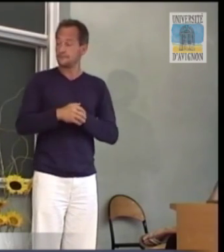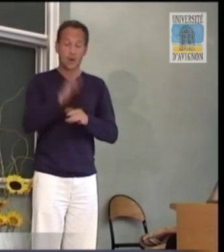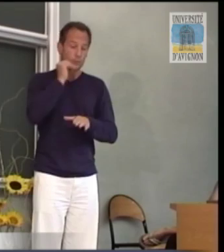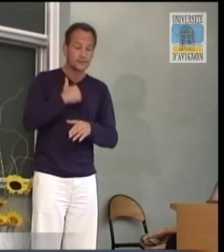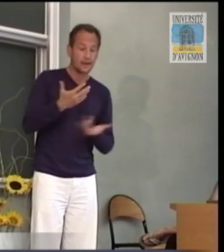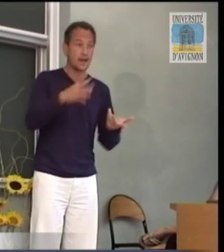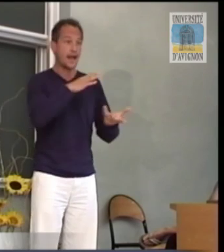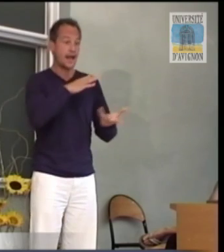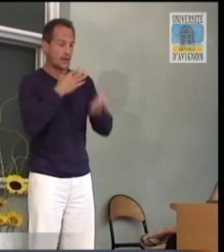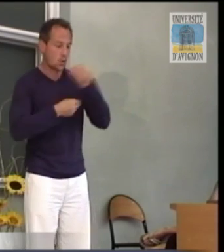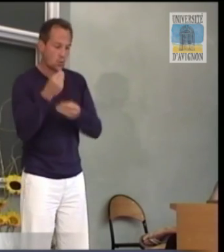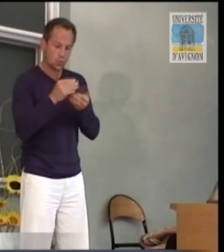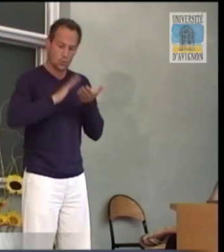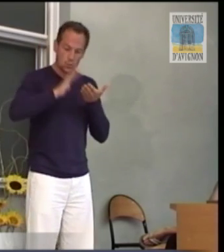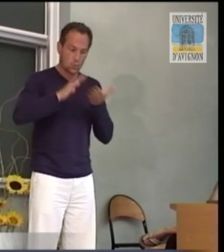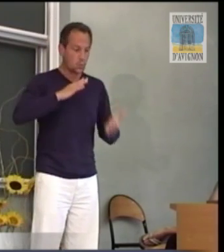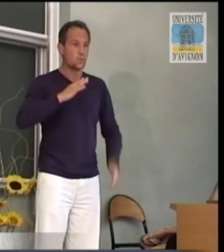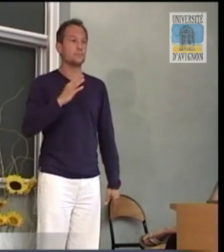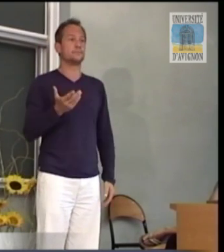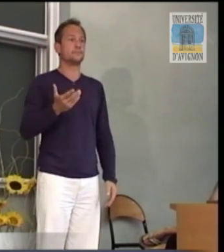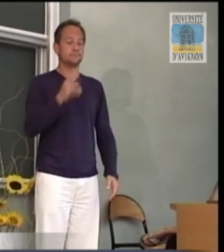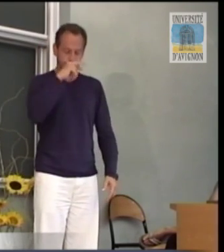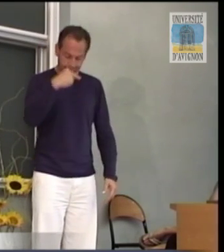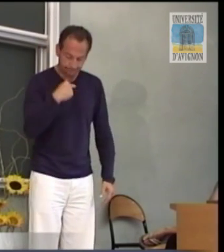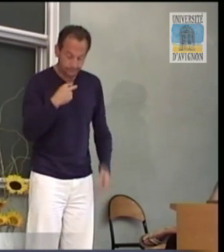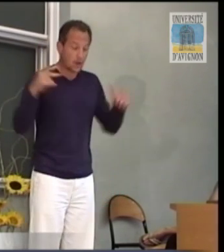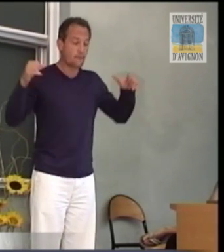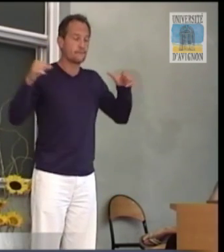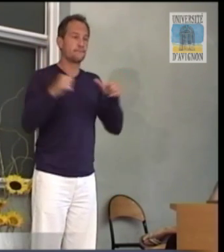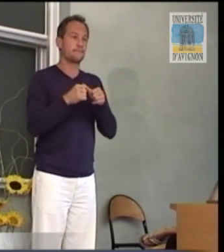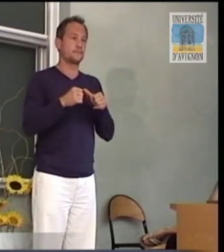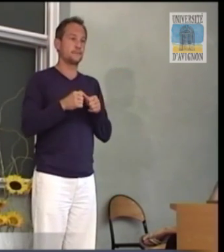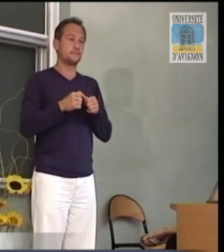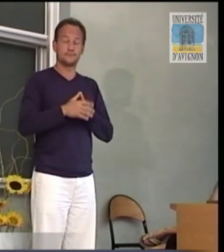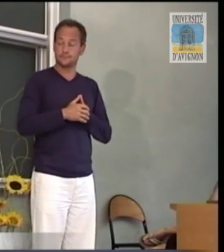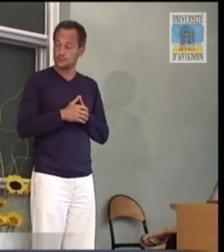ou ne pas être, c'est-à-dire comment faire. Alors, comment faire ?